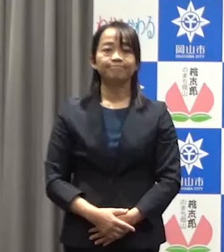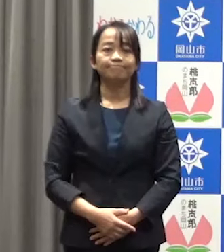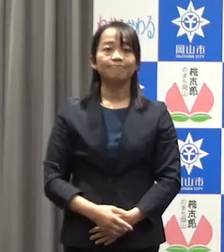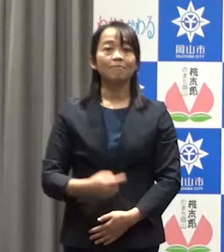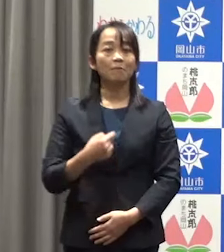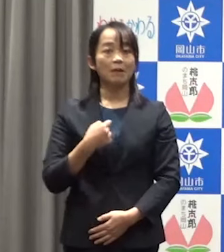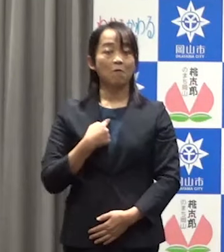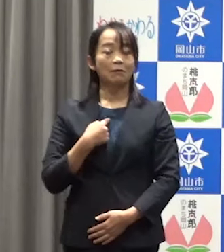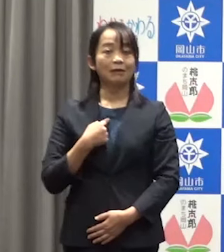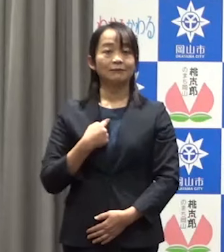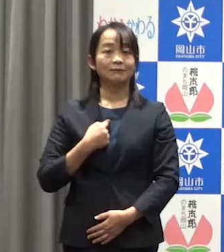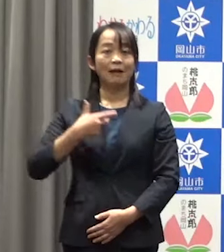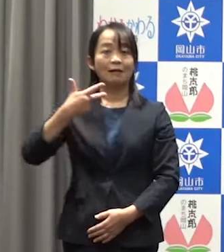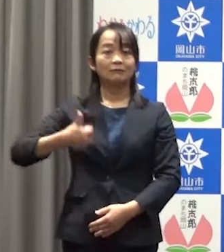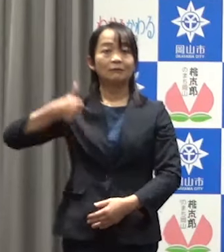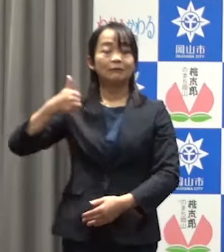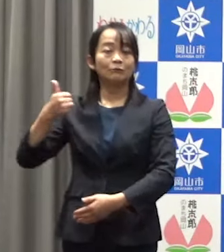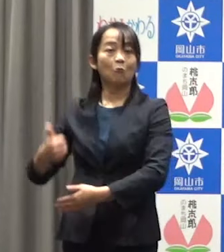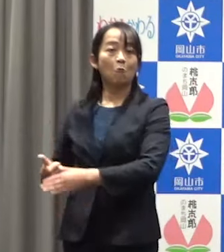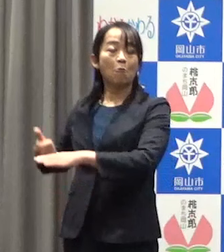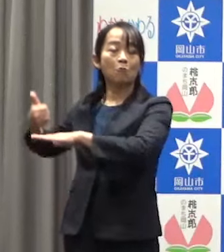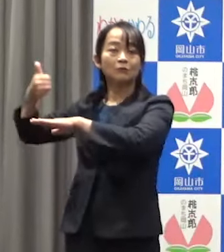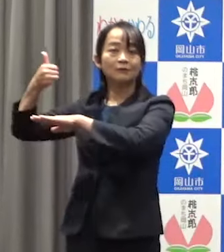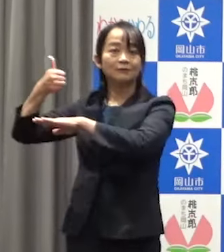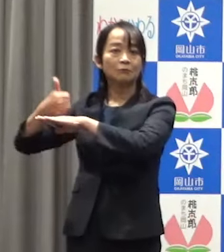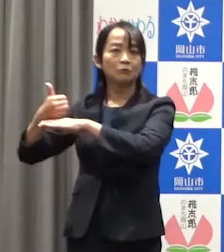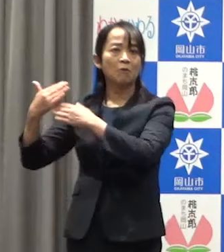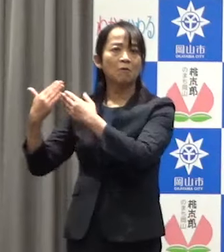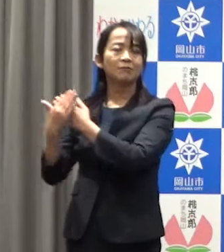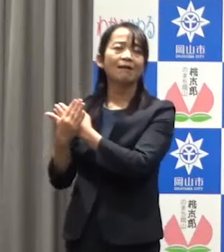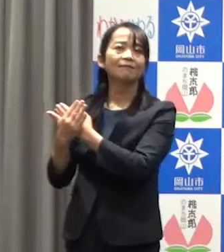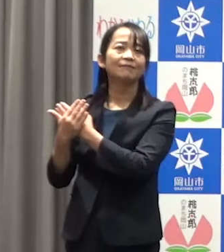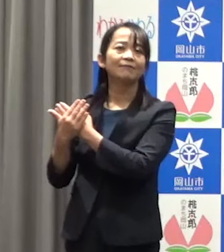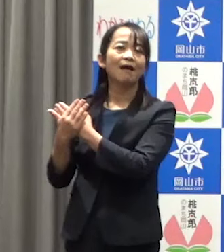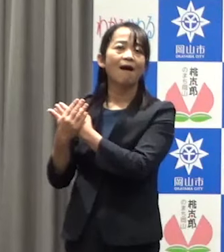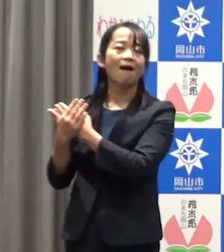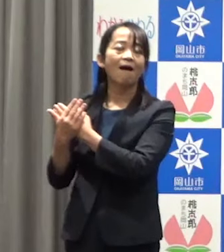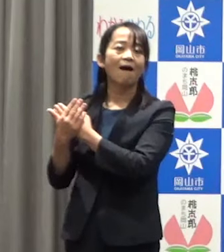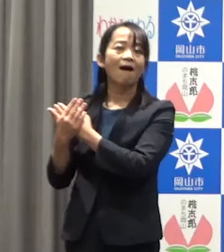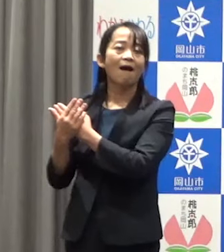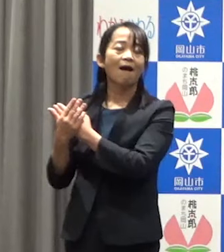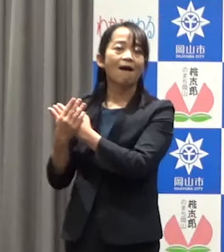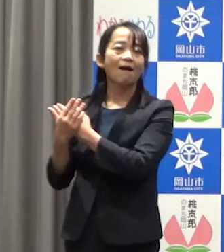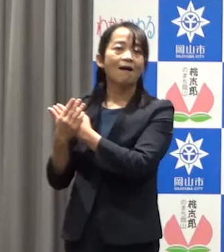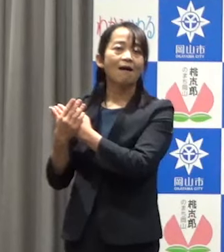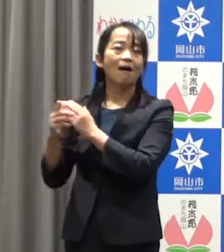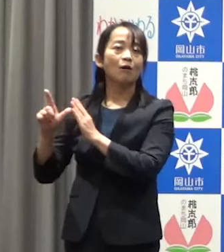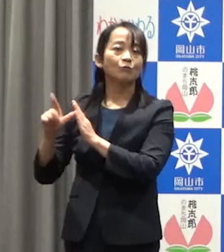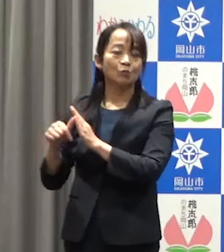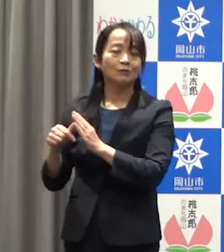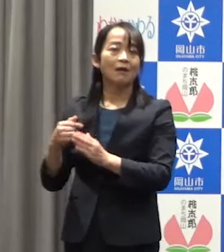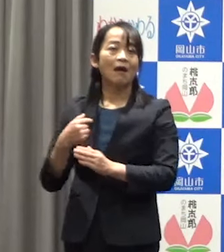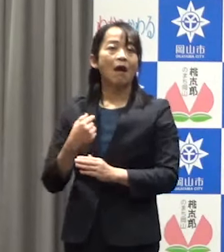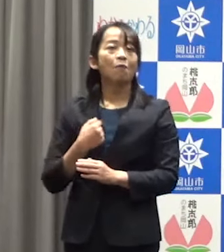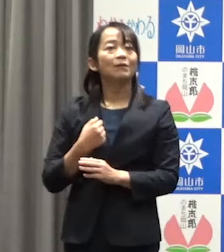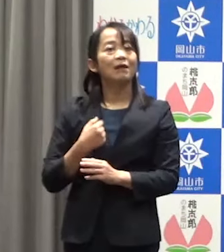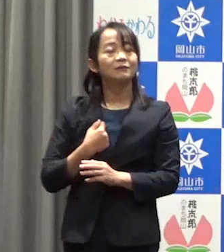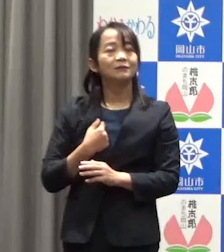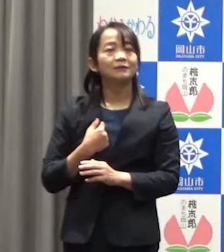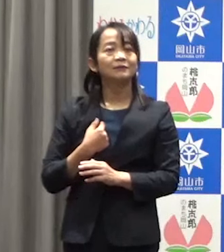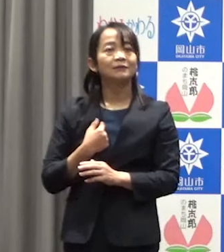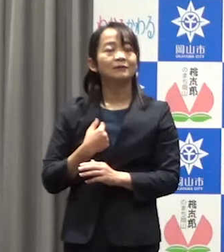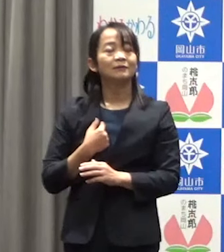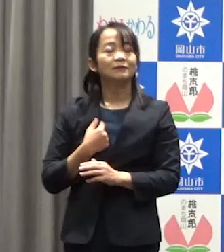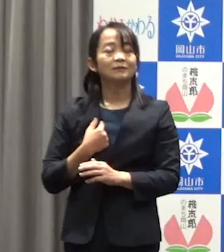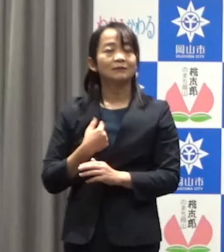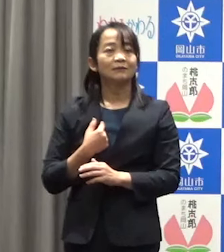市長に当選した前後なんですけれども、何度か私のところにシュレンベルガーさん訪